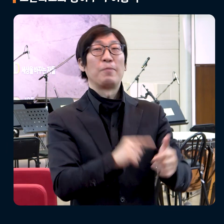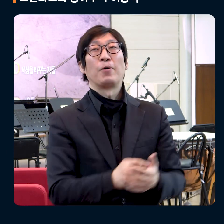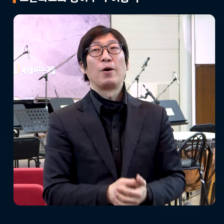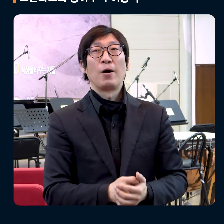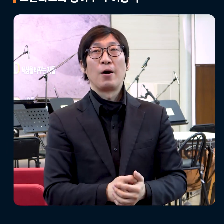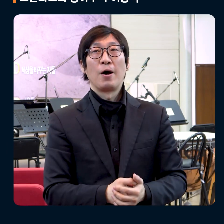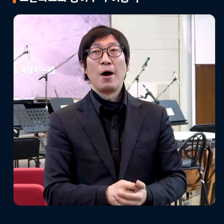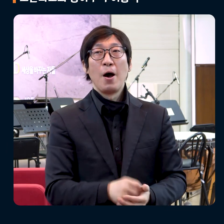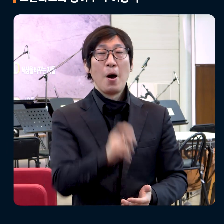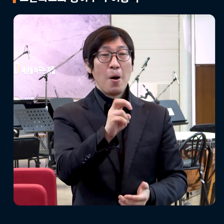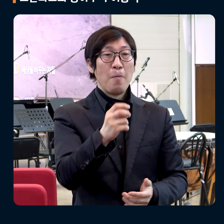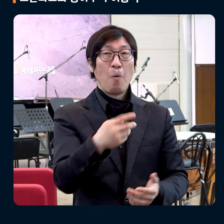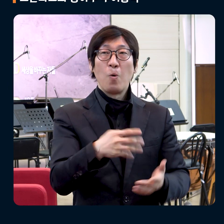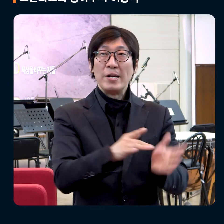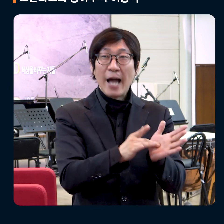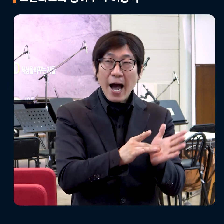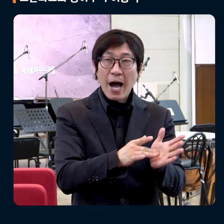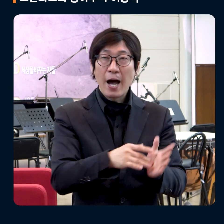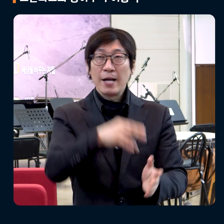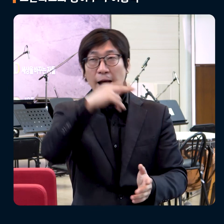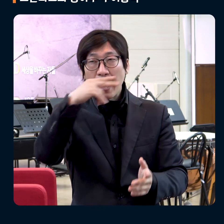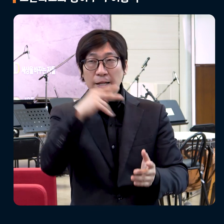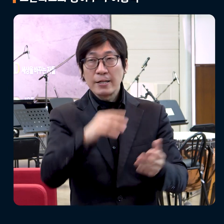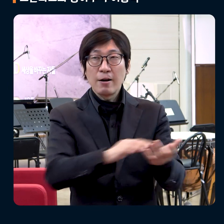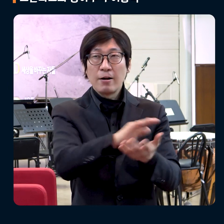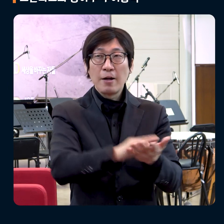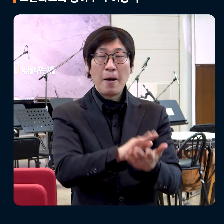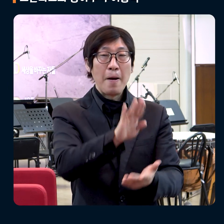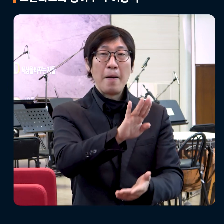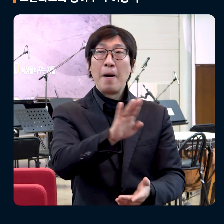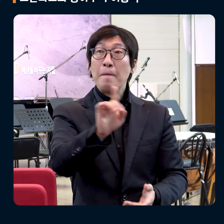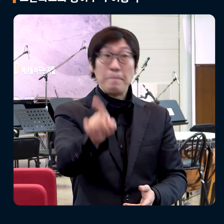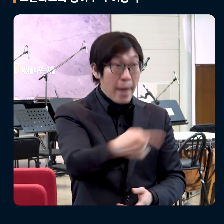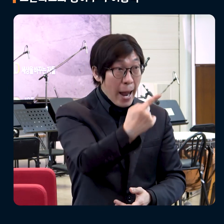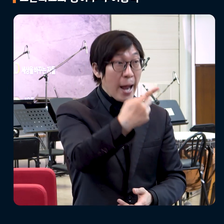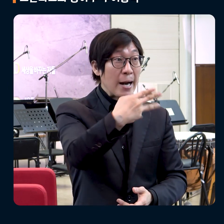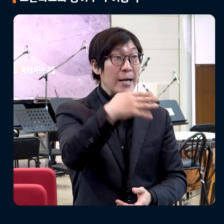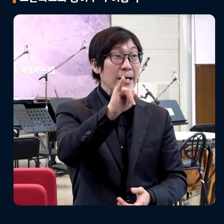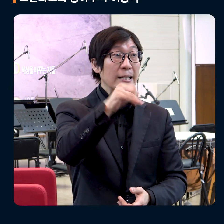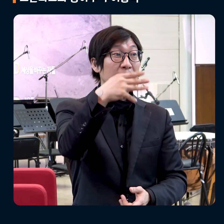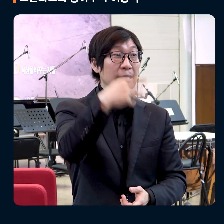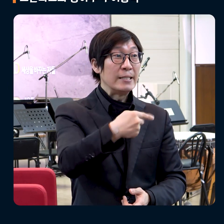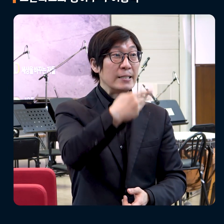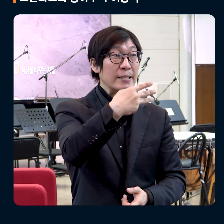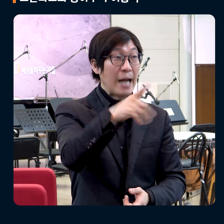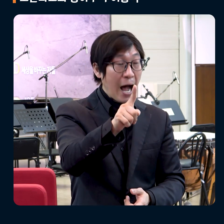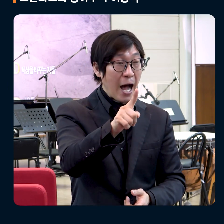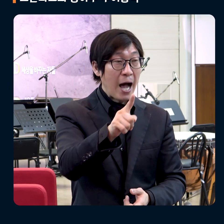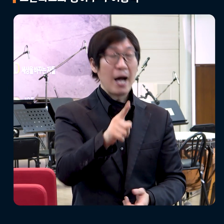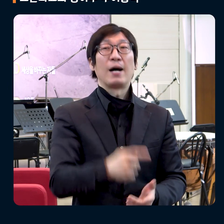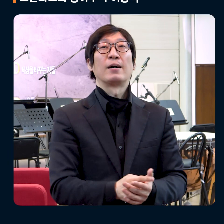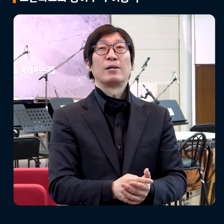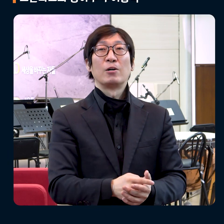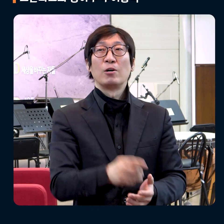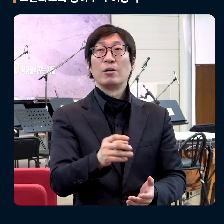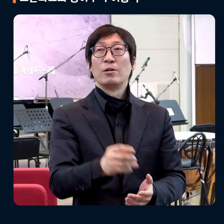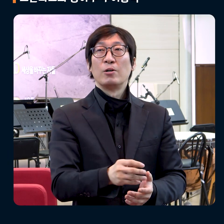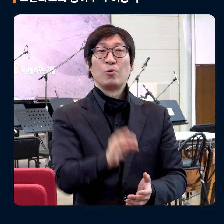다음에 중요합니다. 모략과 침향 섞은 것을 100리트라쯤 가지고 온지라. 여기서